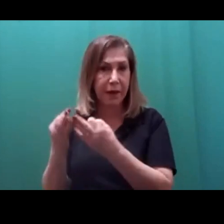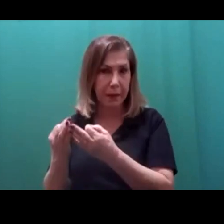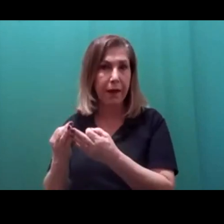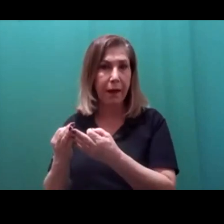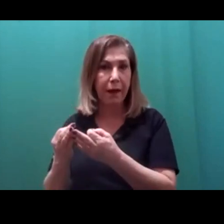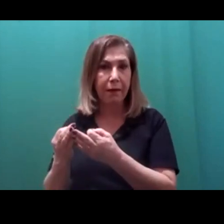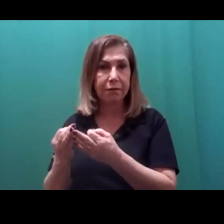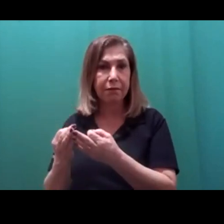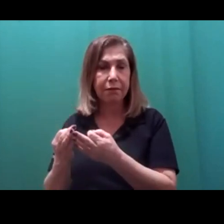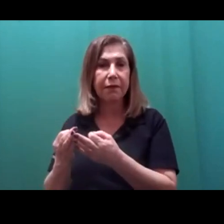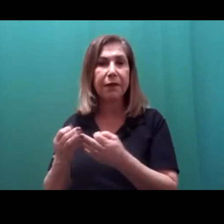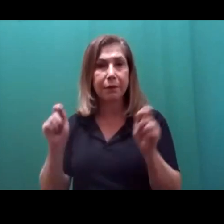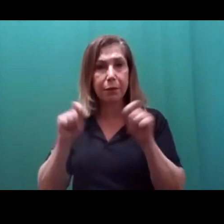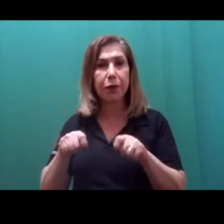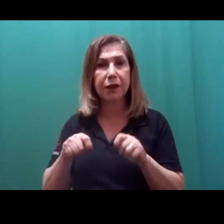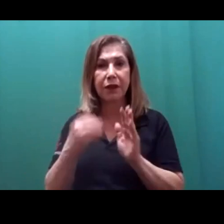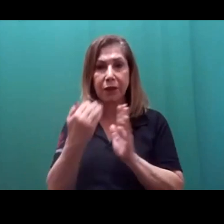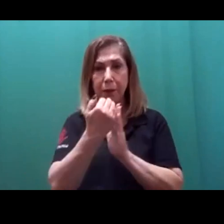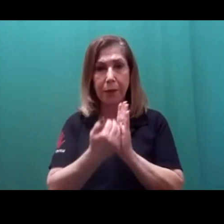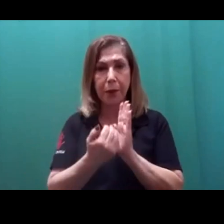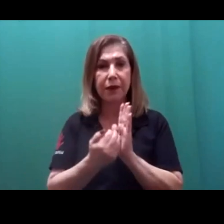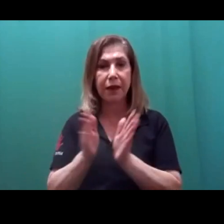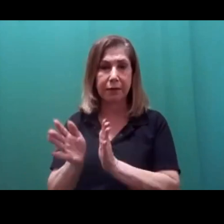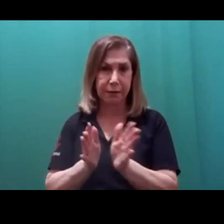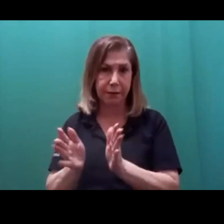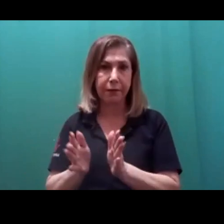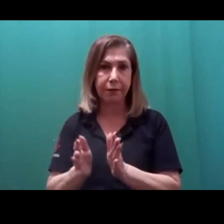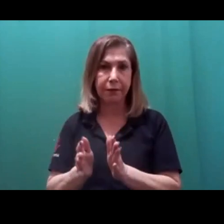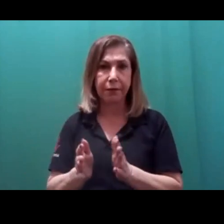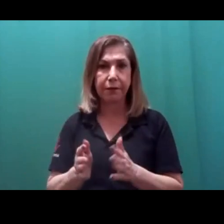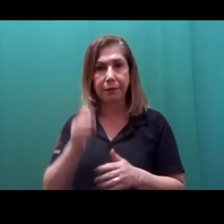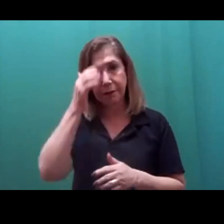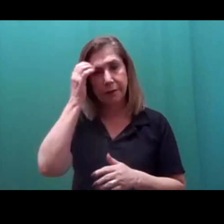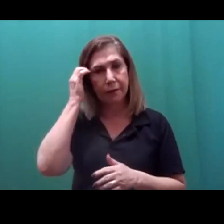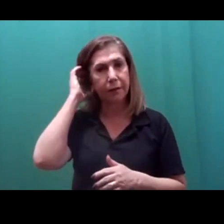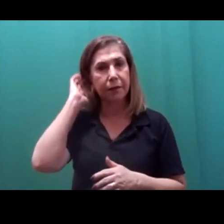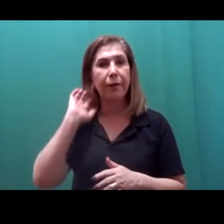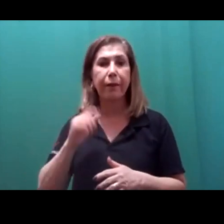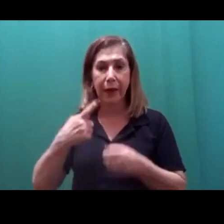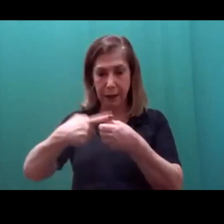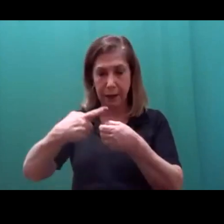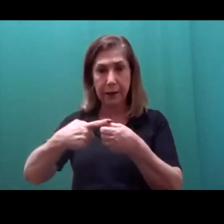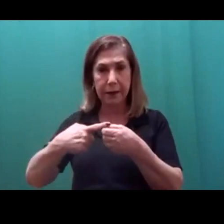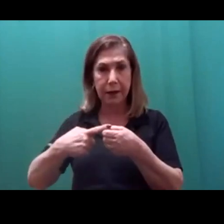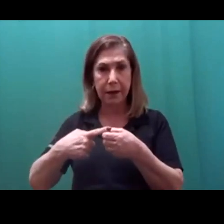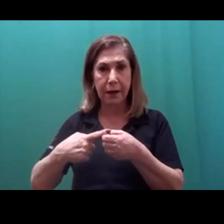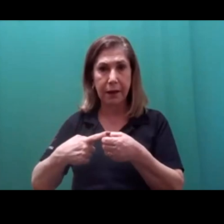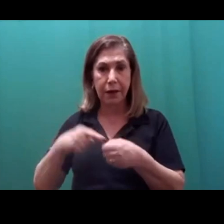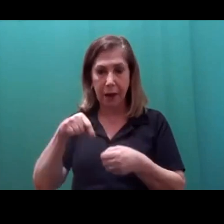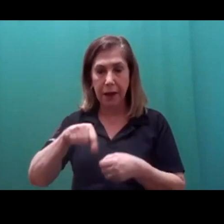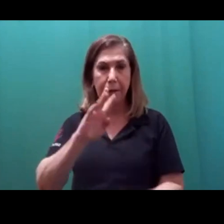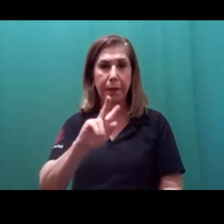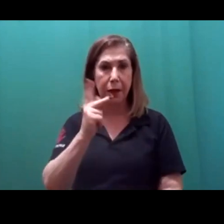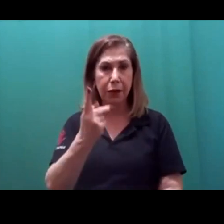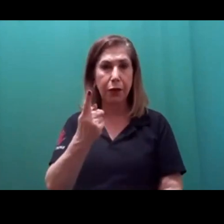que torna também o processo muito acessível. Então, assim, a cidade, e aí eu sei que Belo Horizonte está pensando